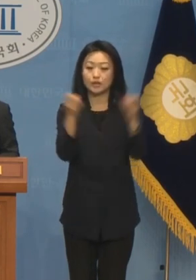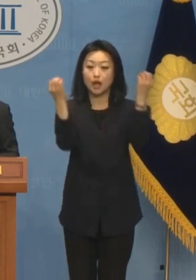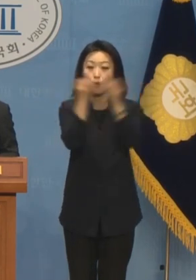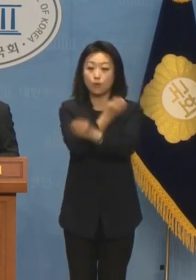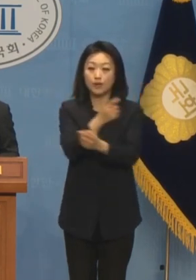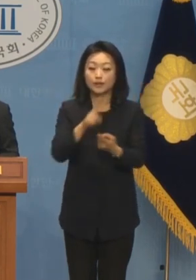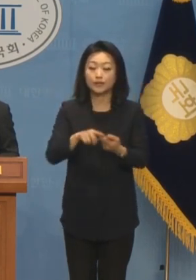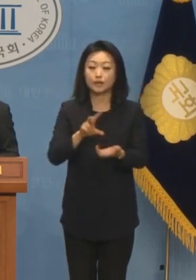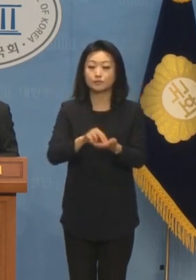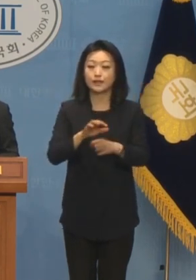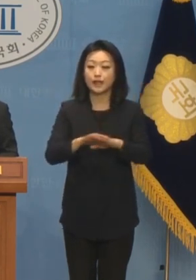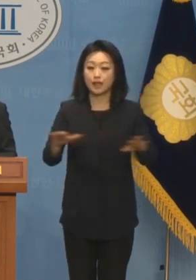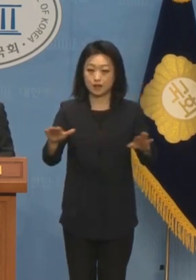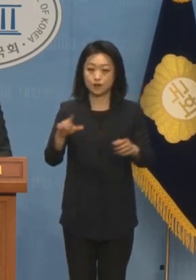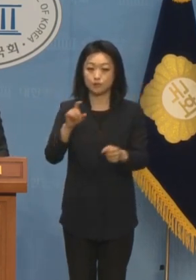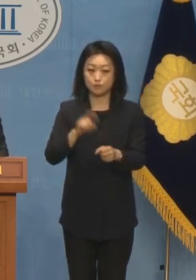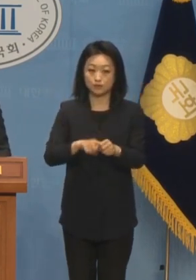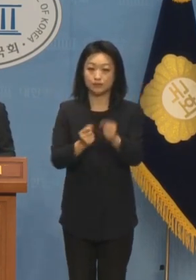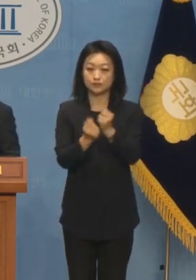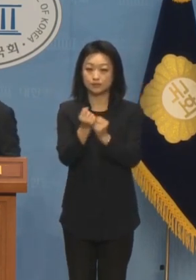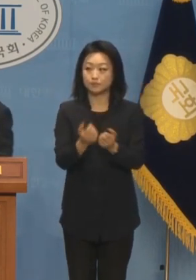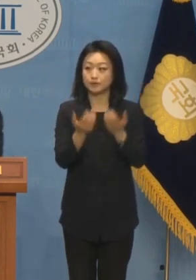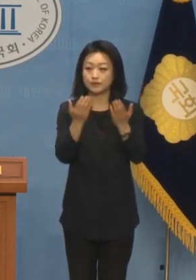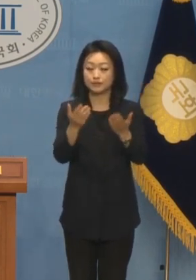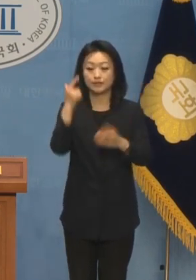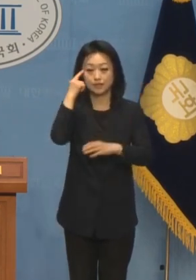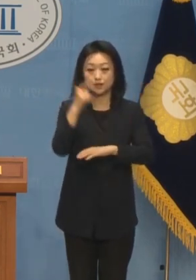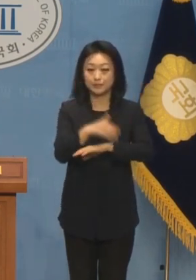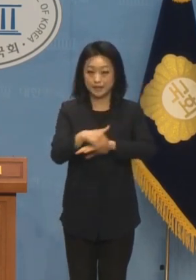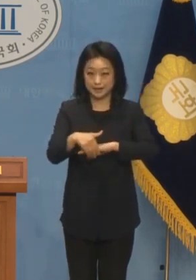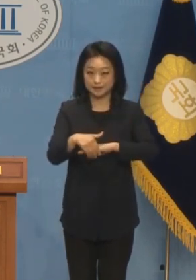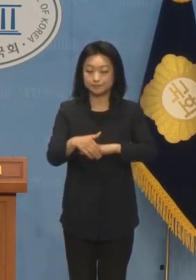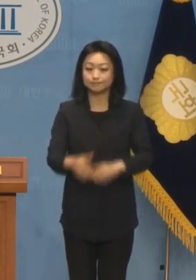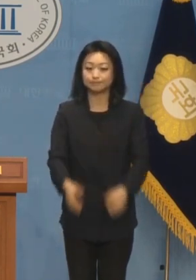기자회견을 진행하실 예정입니다.